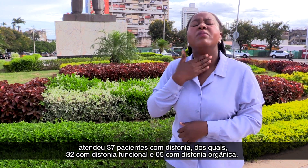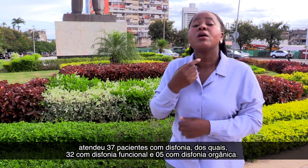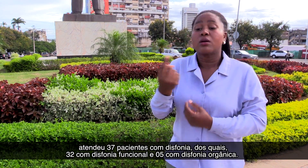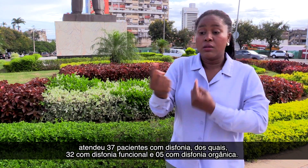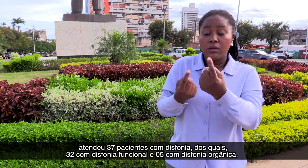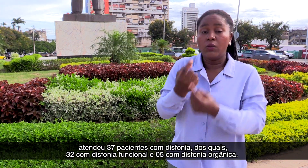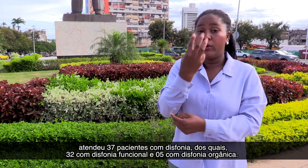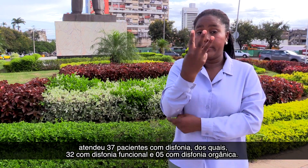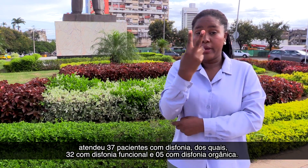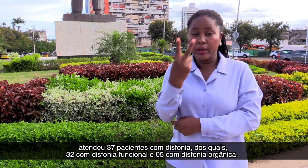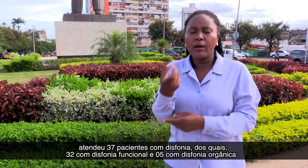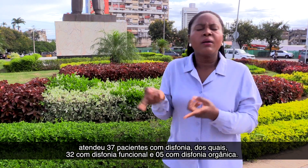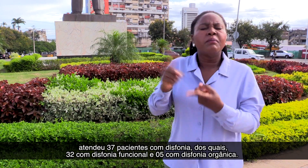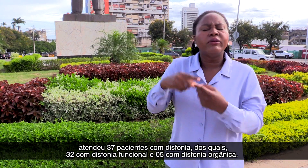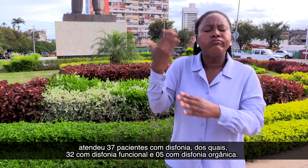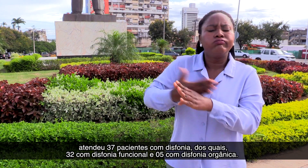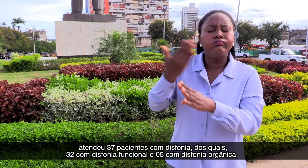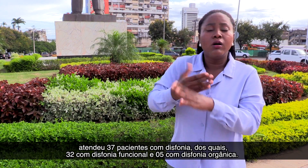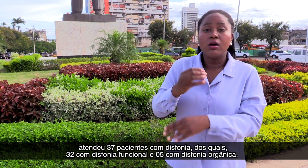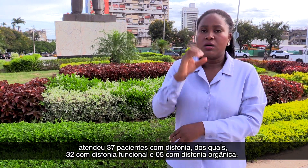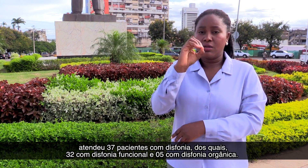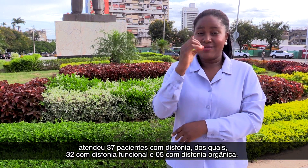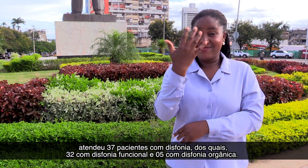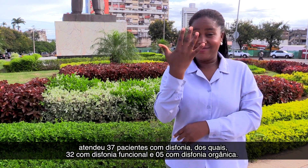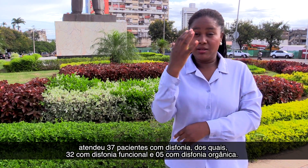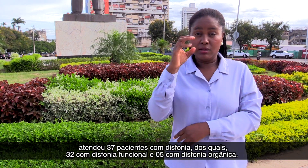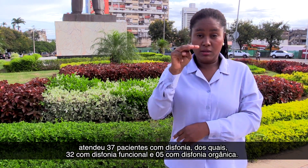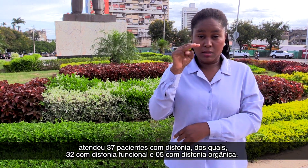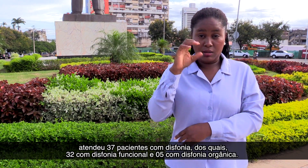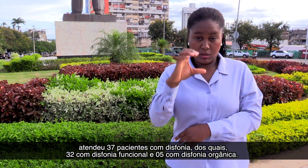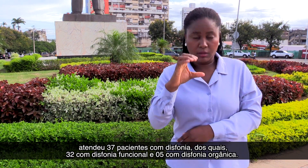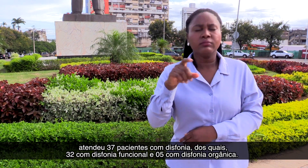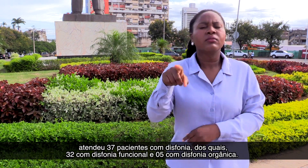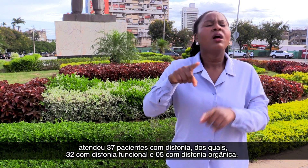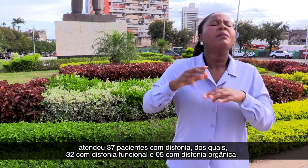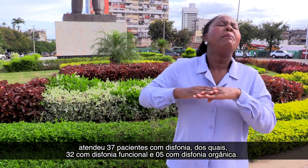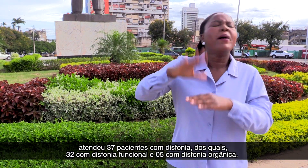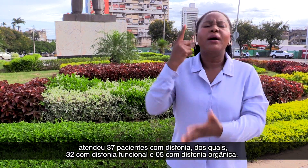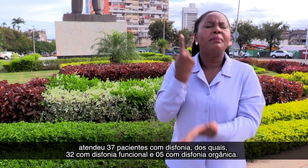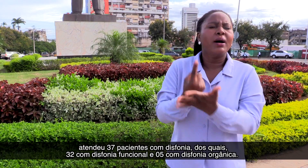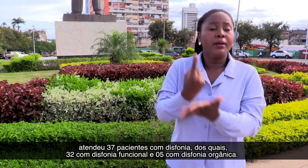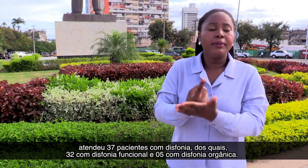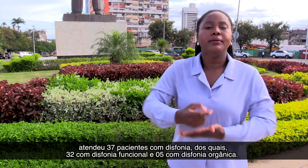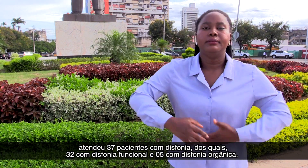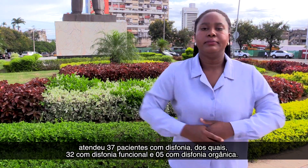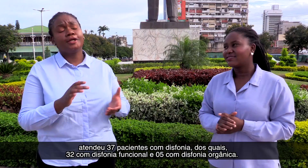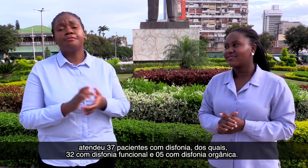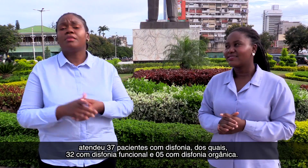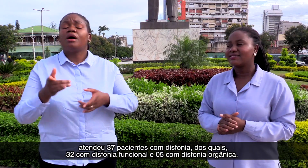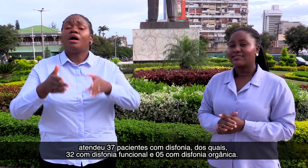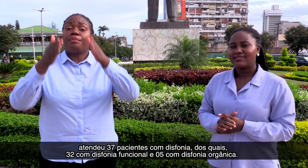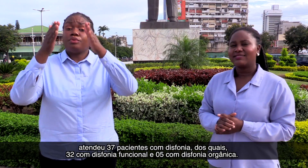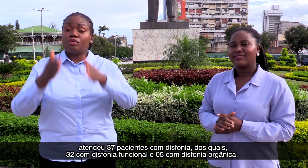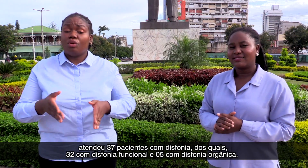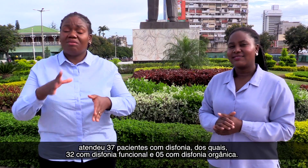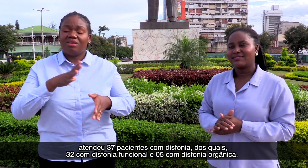dos quais 32 com disfonia funcional e 5 com disfonia orgânica. Na peça